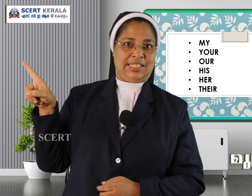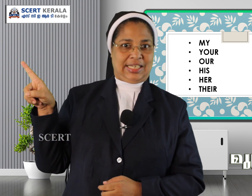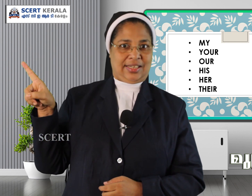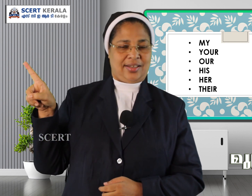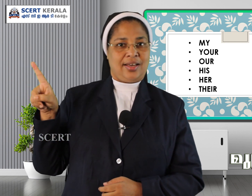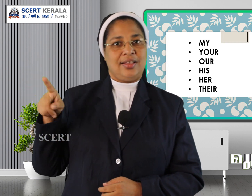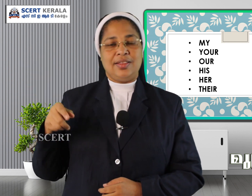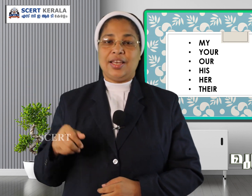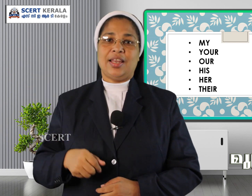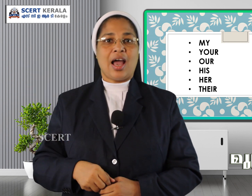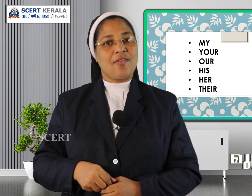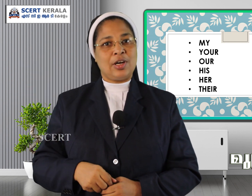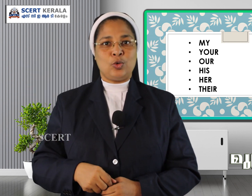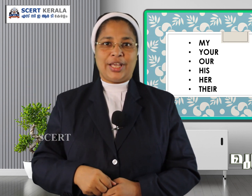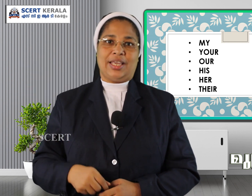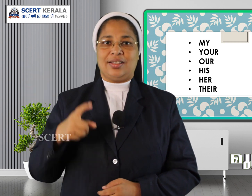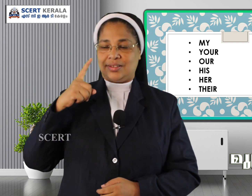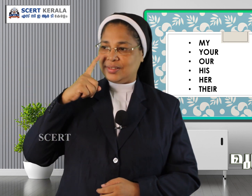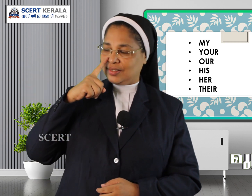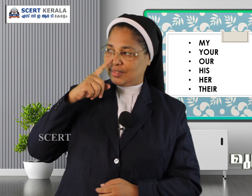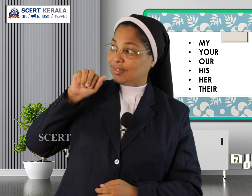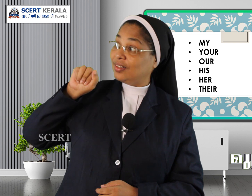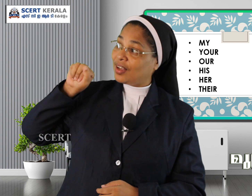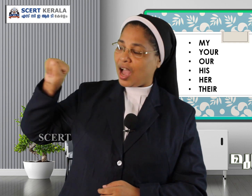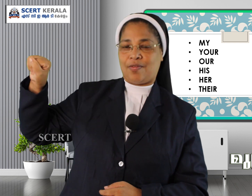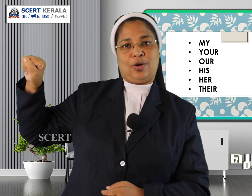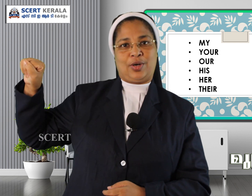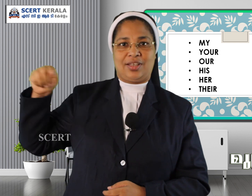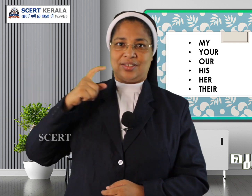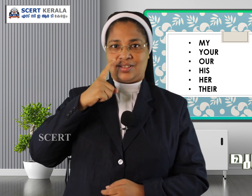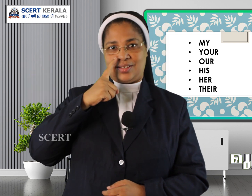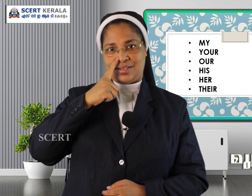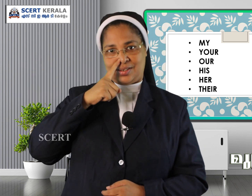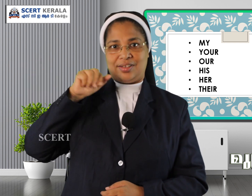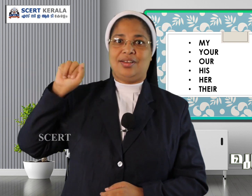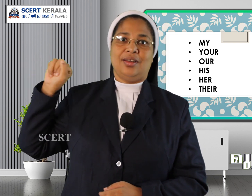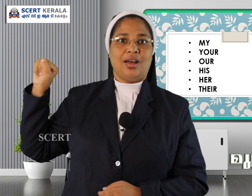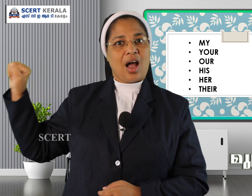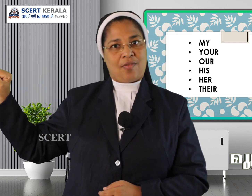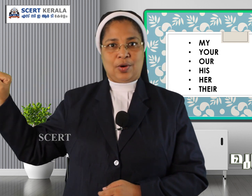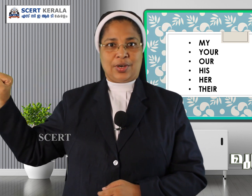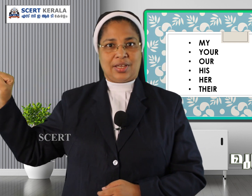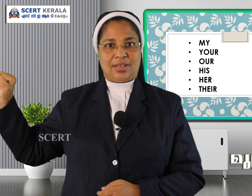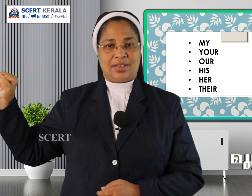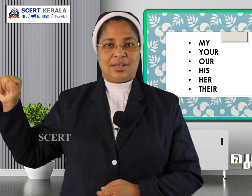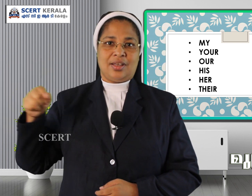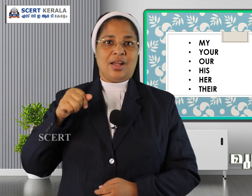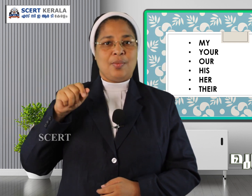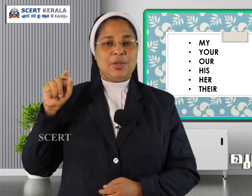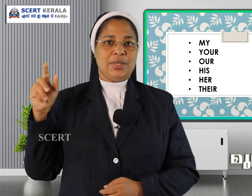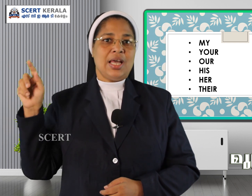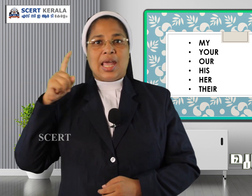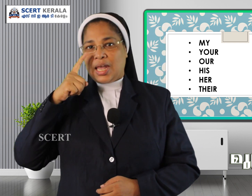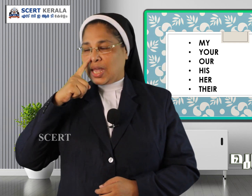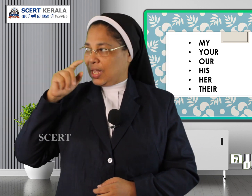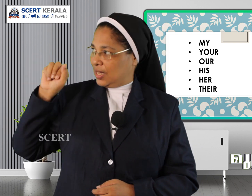ഷീ, ദെൻ അവളുടെ, അവളുടെ, അവളുടെ. അപ്പോൾ നമ്മൾ